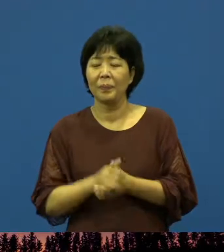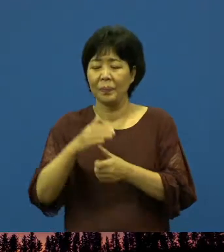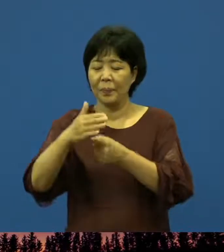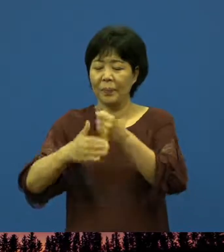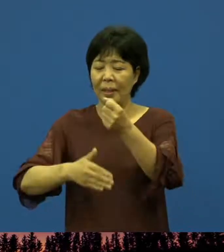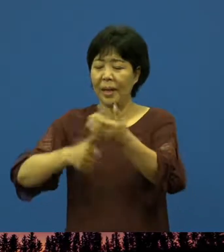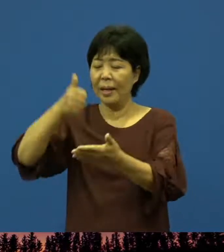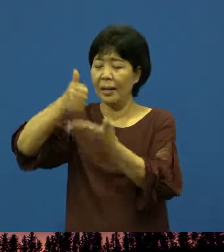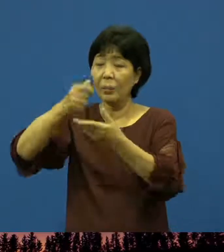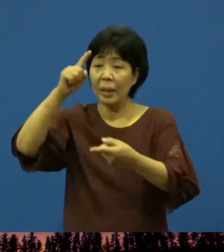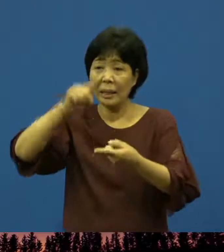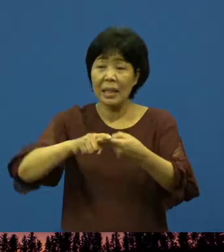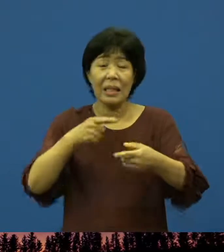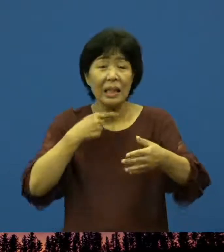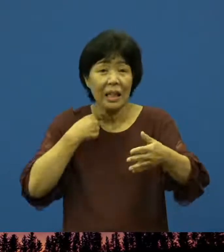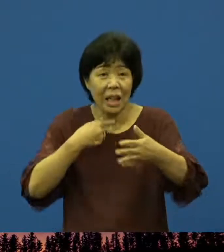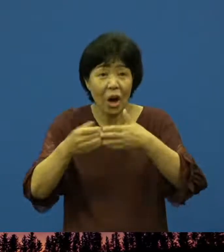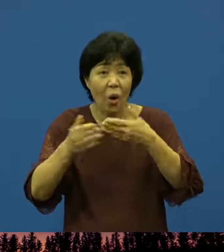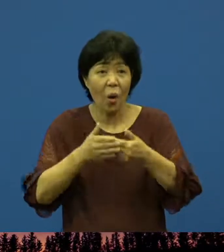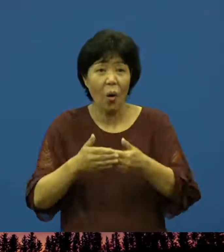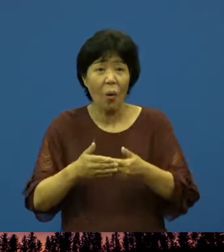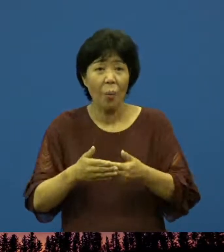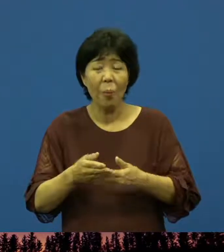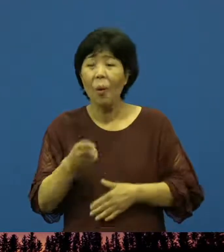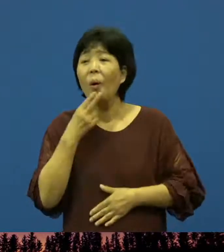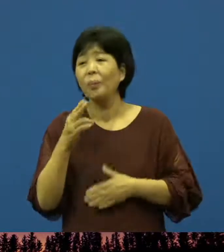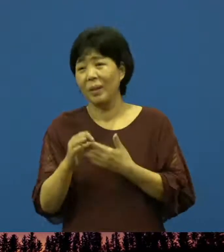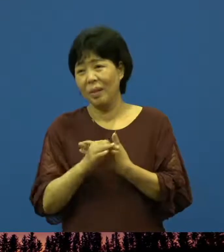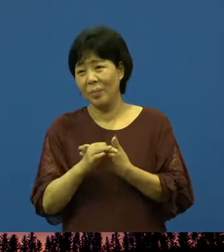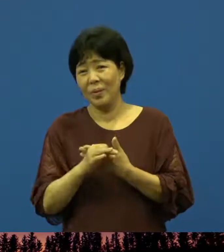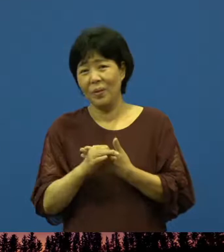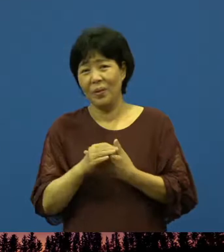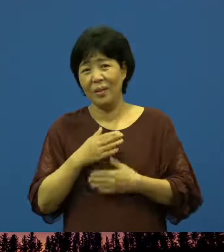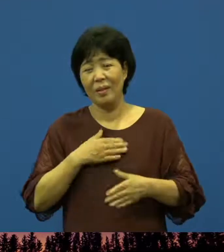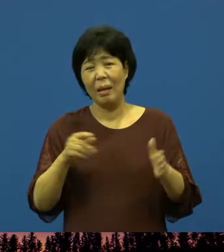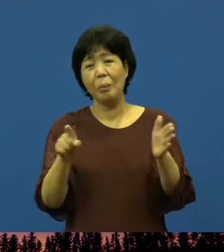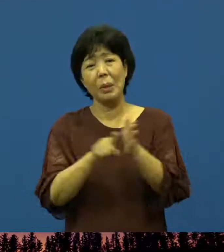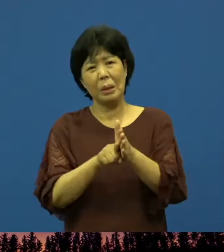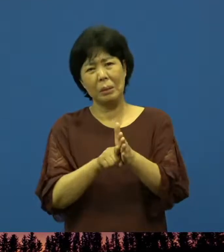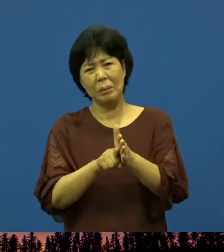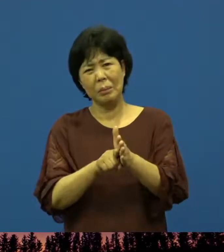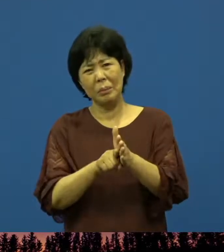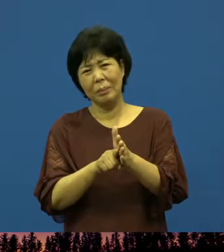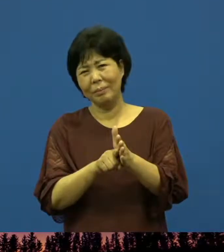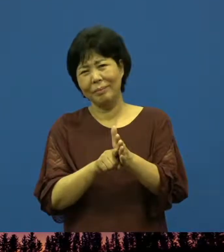하나님을 경험하는 것이 아직도 내 안에 와닿지 않는다면 나의 신앙은 모호한 거예요.